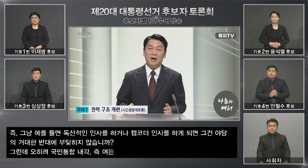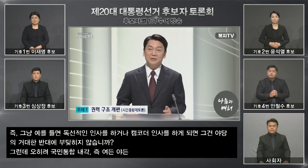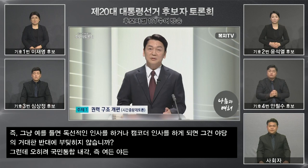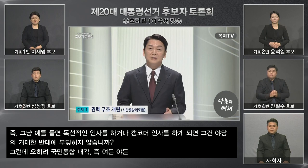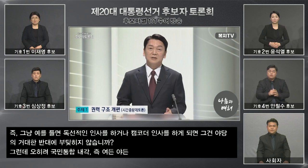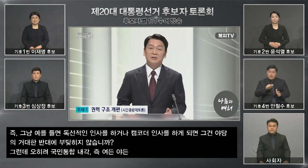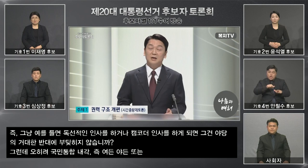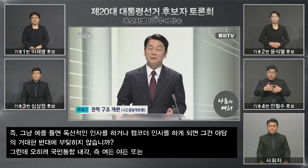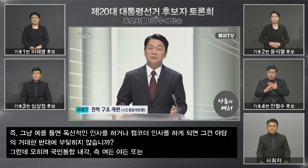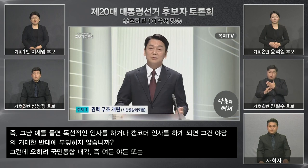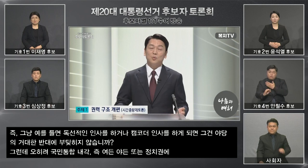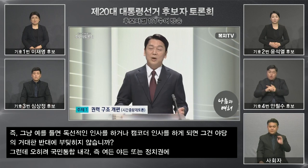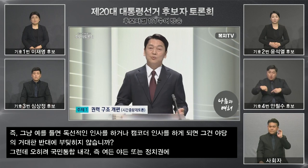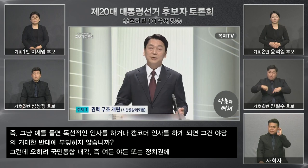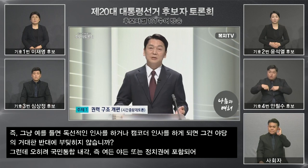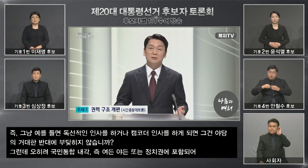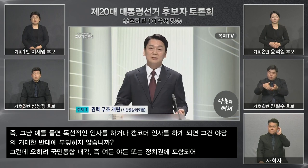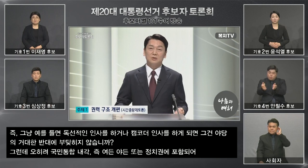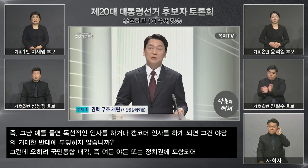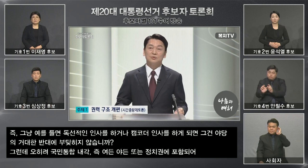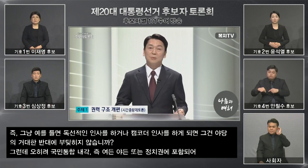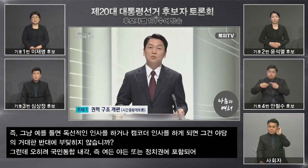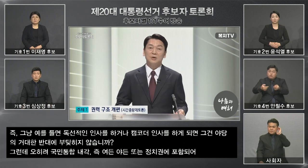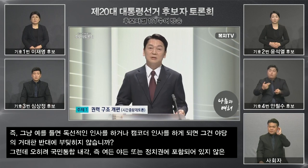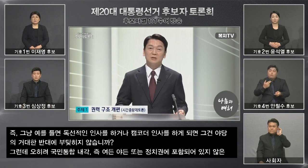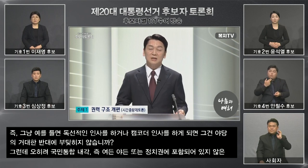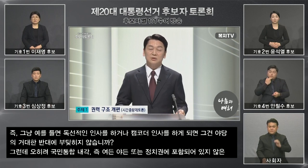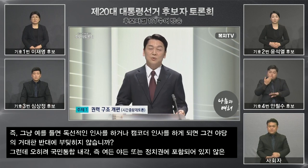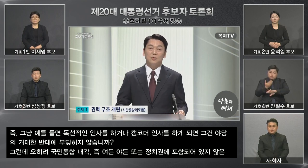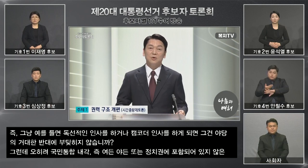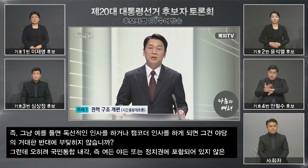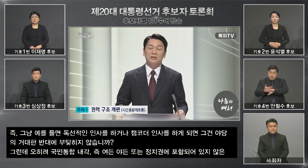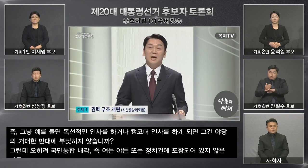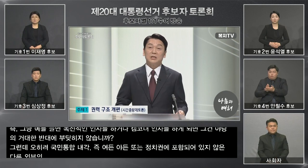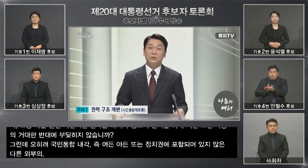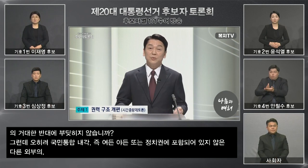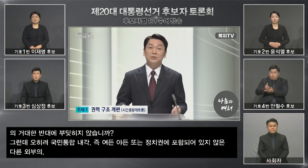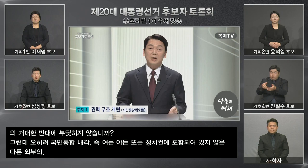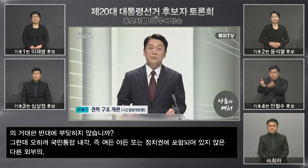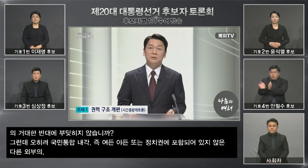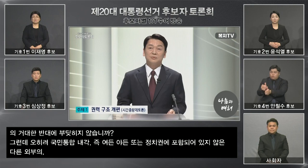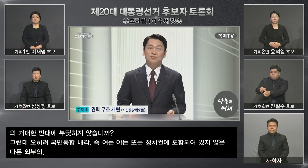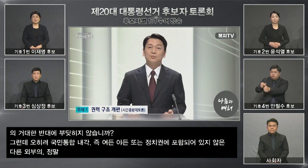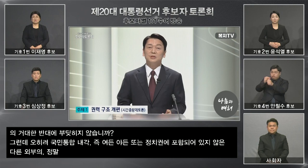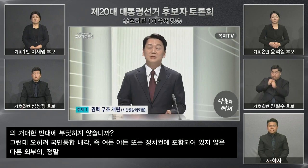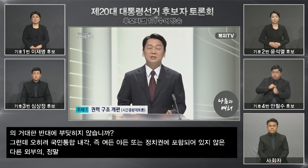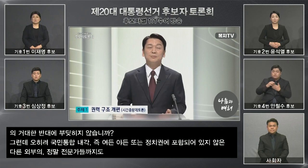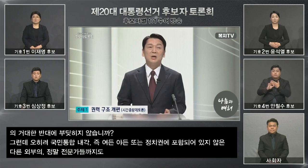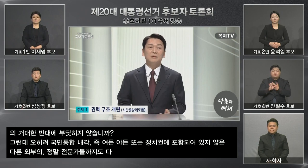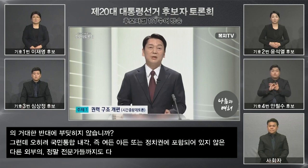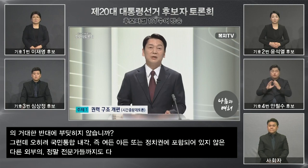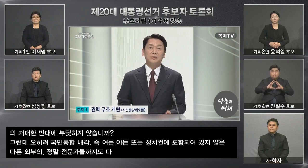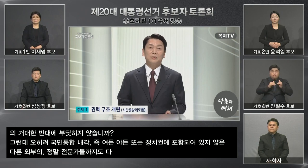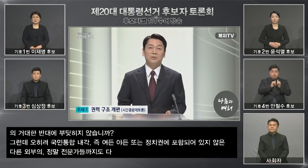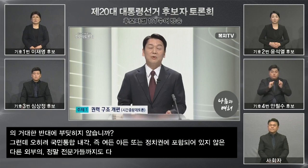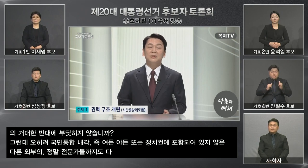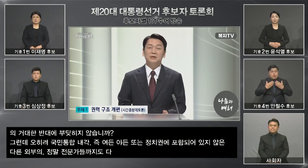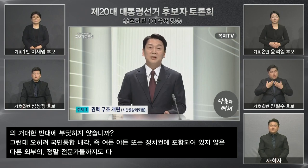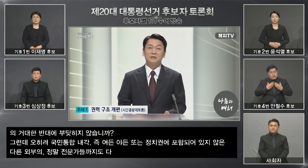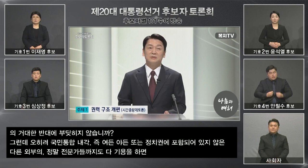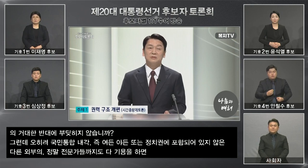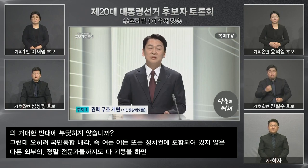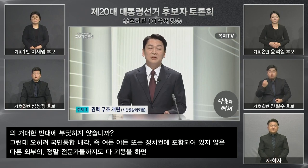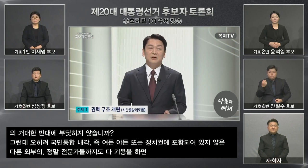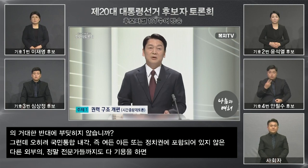있지 않은 다른 외부의 전문가들까지도 다 기용을 하면 국민들이 신망을 받게 되고